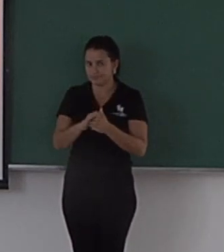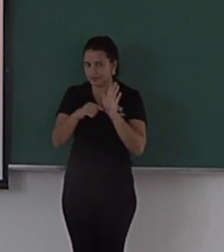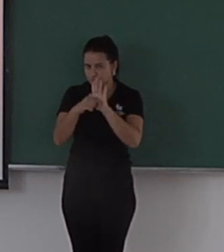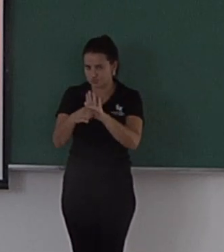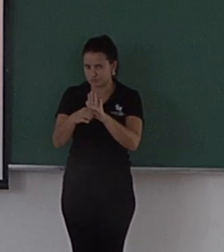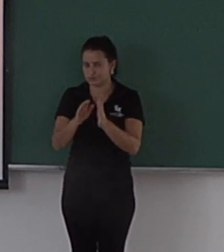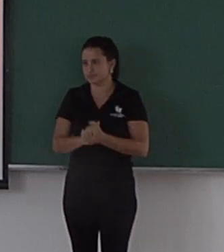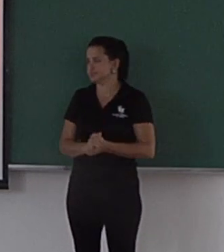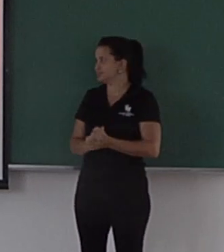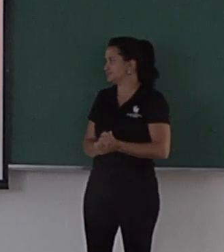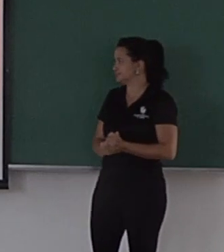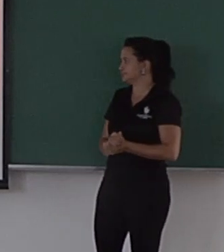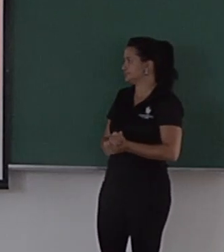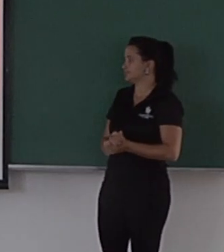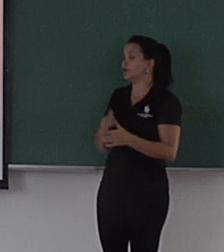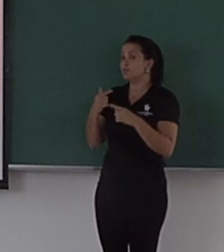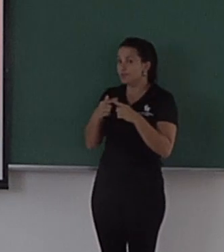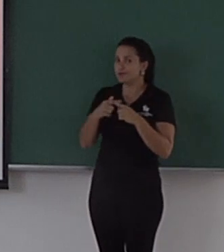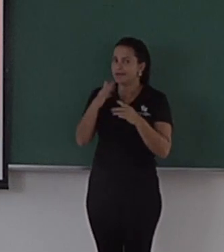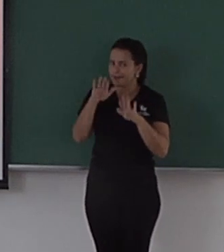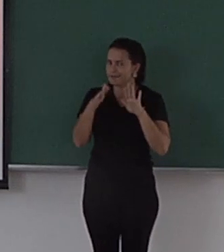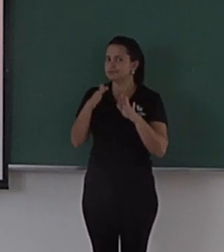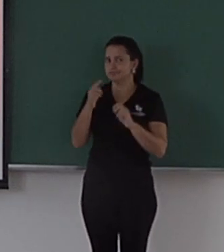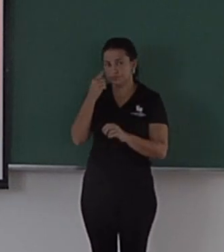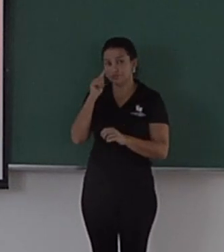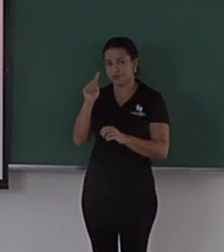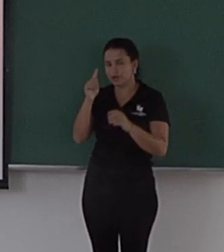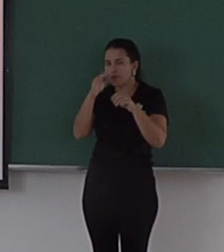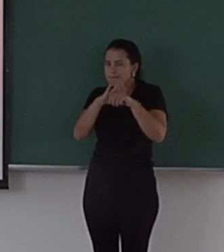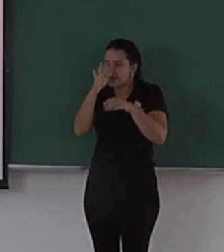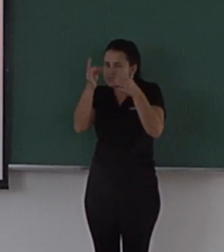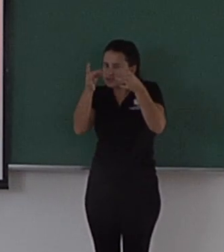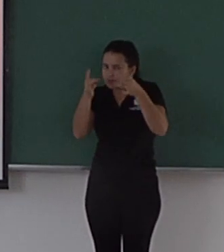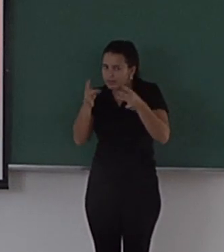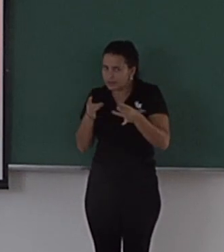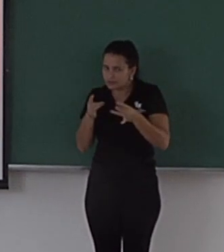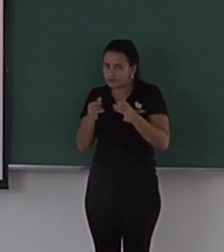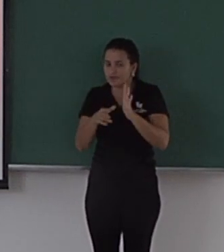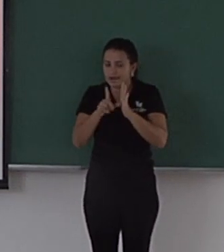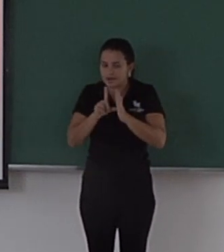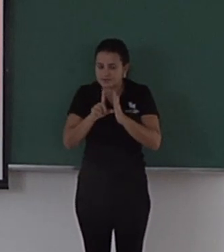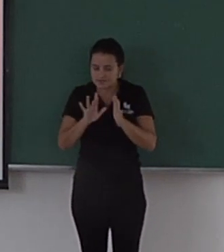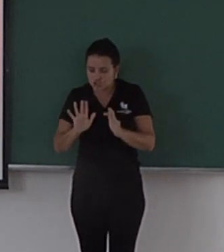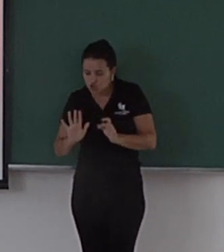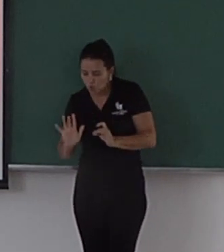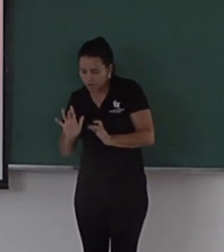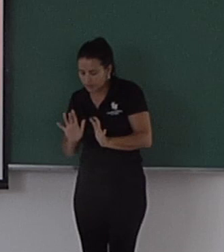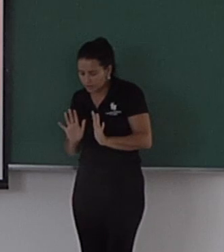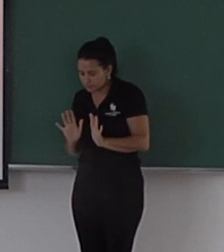uma pincelada, assim, nisso, porque provavelmente vocês vão ver isso aí com mais detalhe. Então, antes de ter contato com o